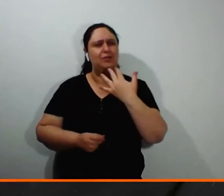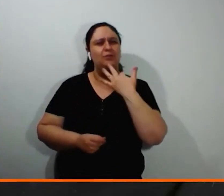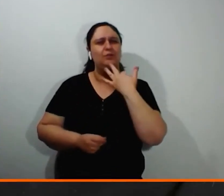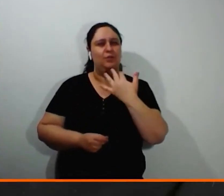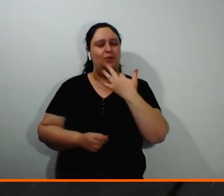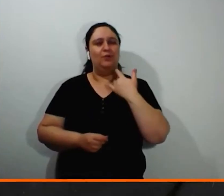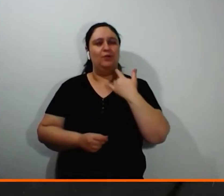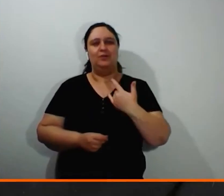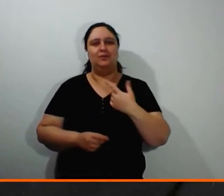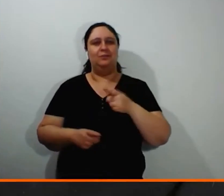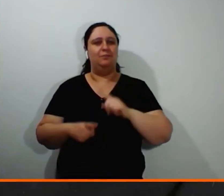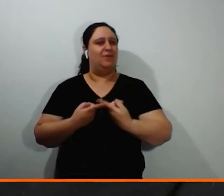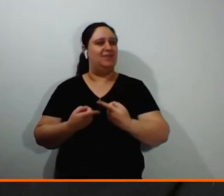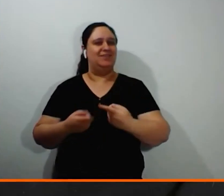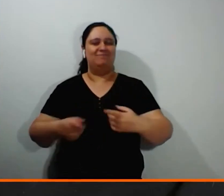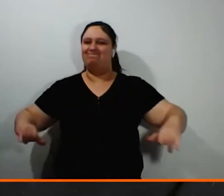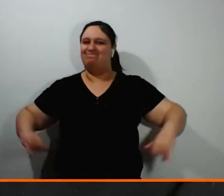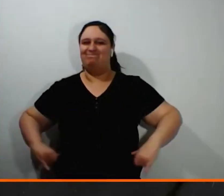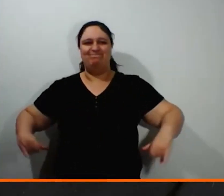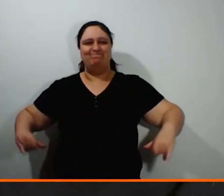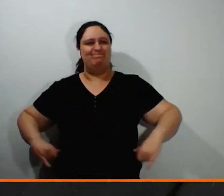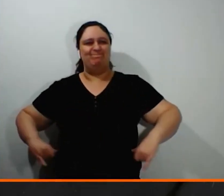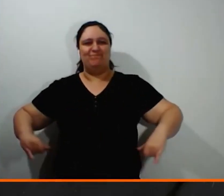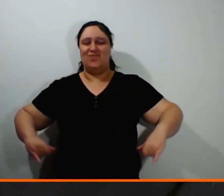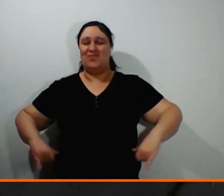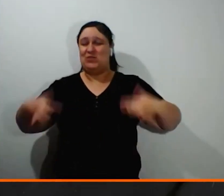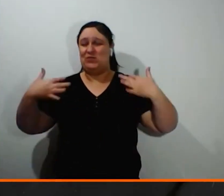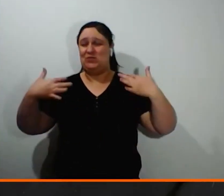gente, não é verdade?